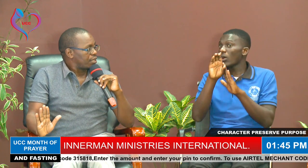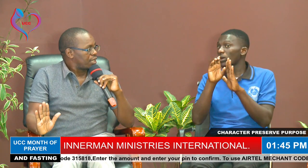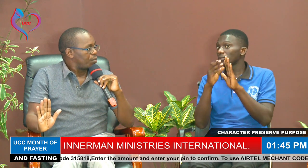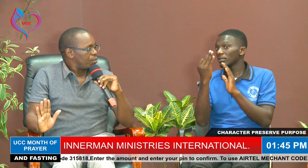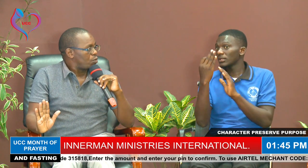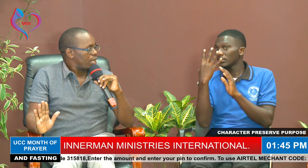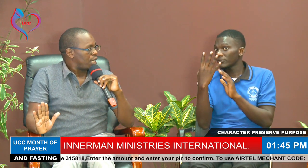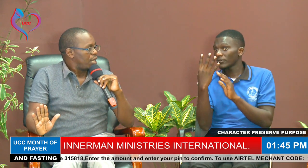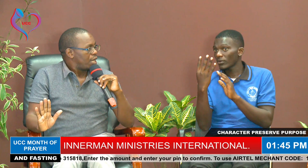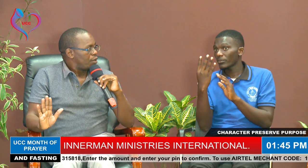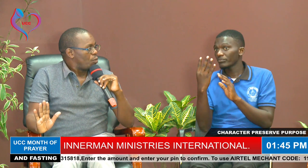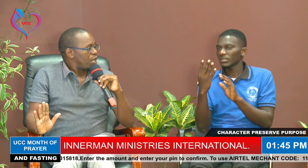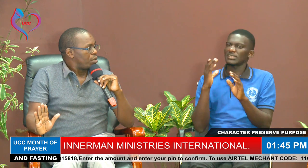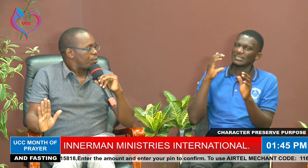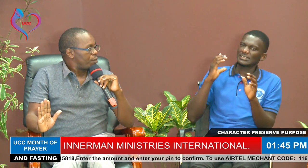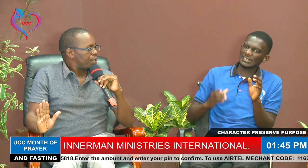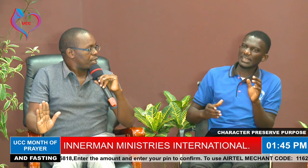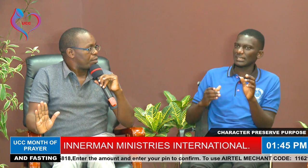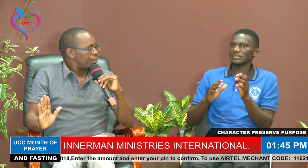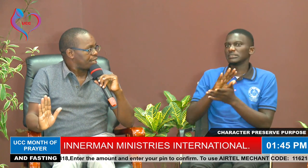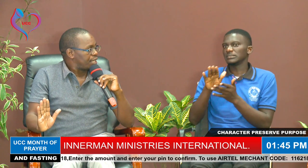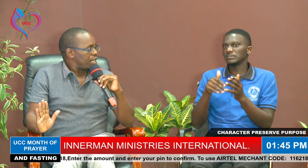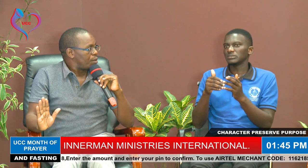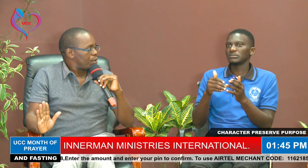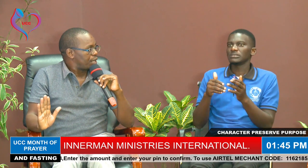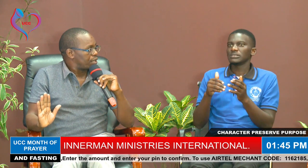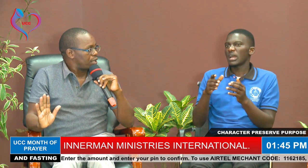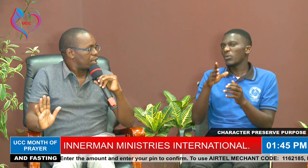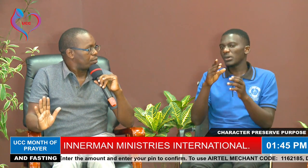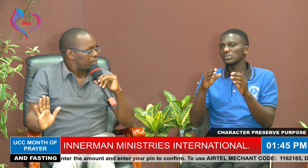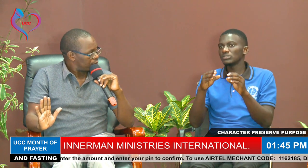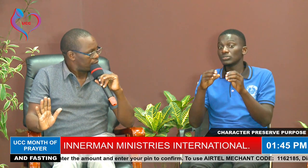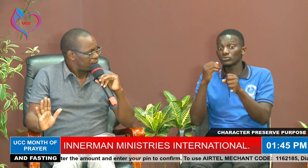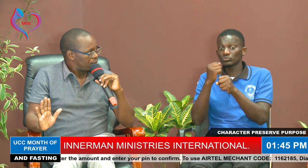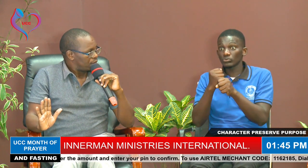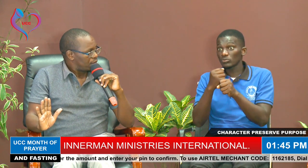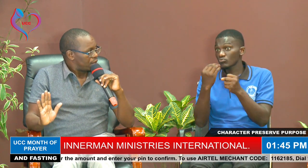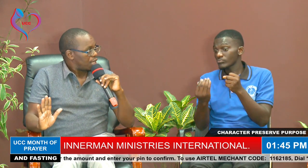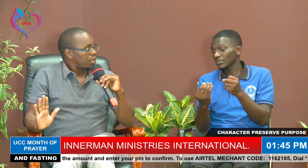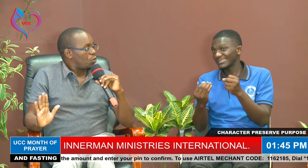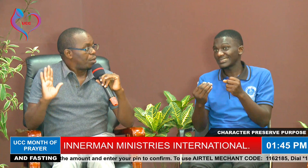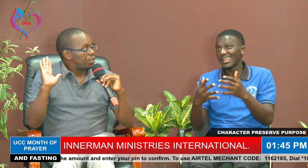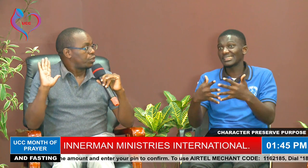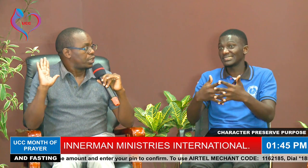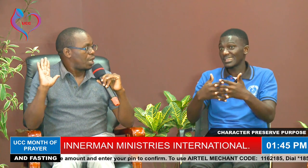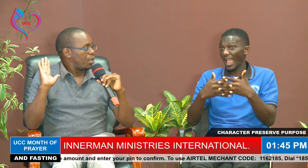ya Sekem ne mukwata no mwana we ne bamurepingira dina ne bamurepingira Sekem. Tata kubera mu kifo kikyamu. Olabye